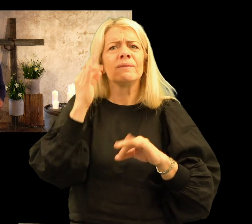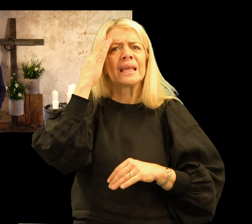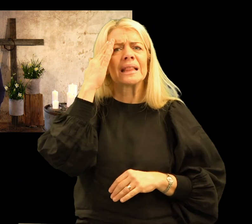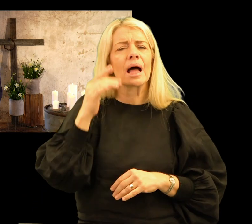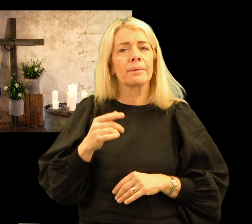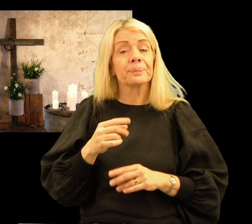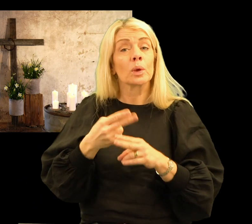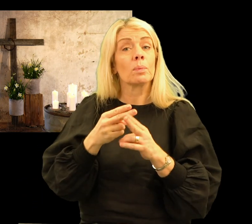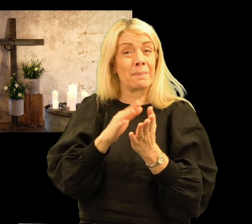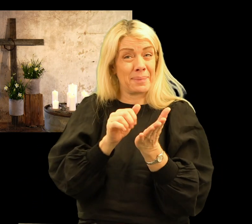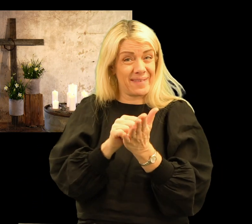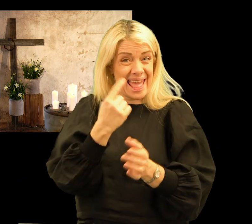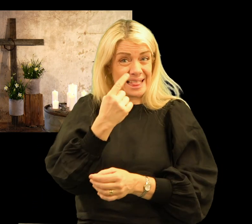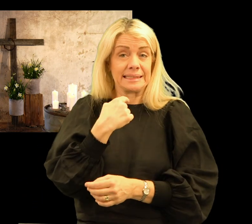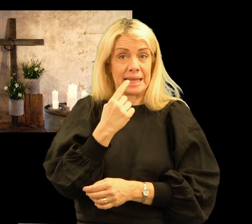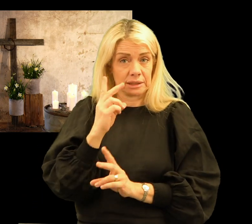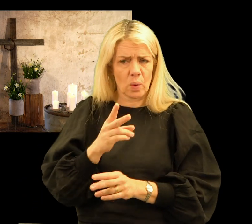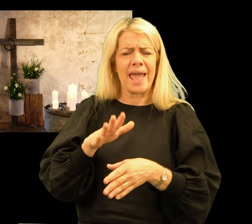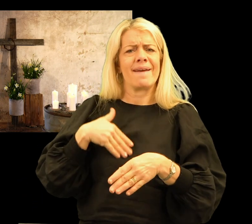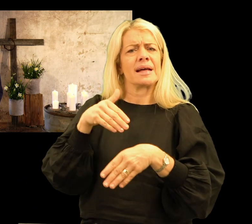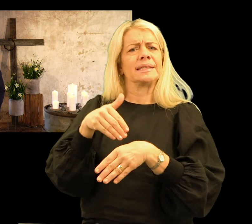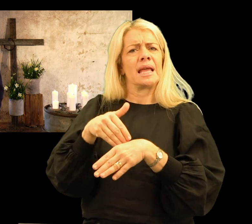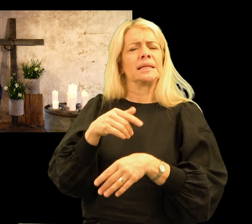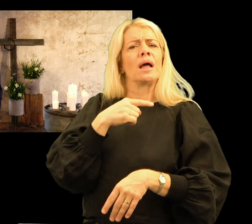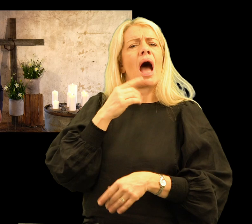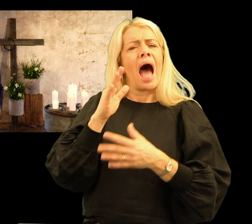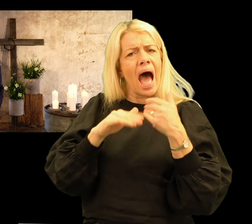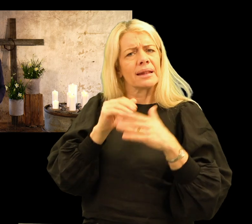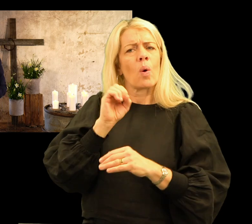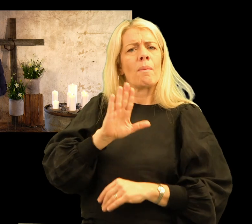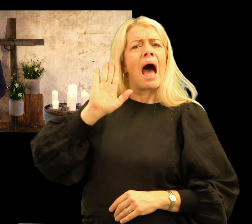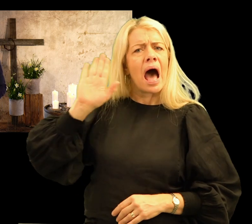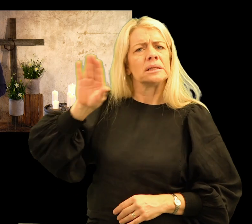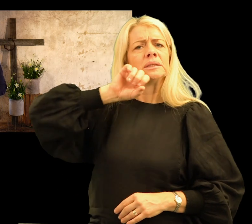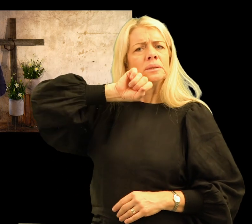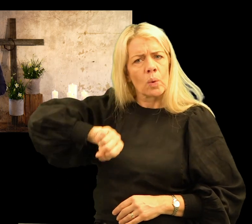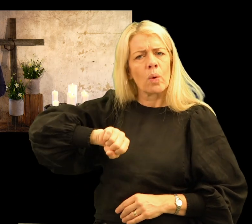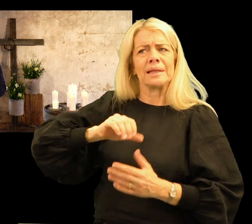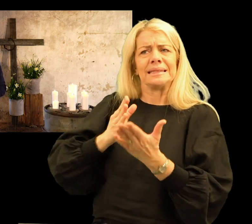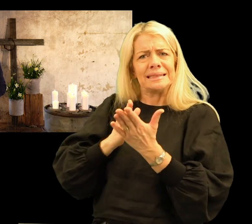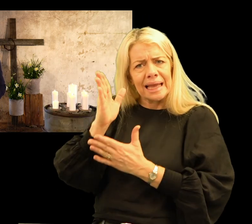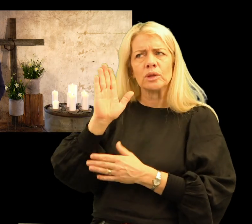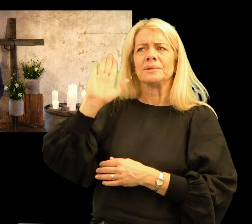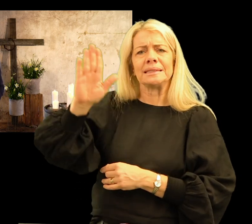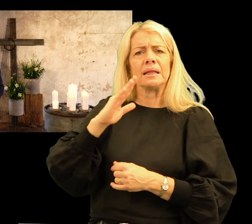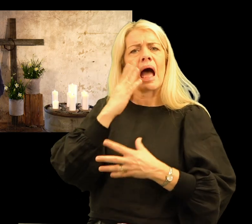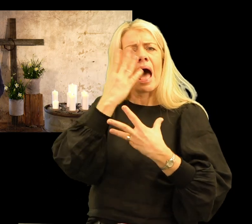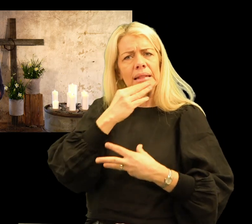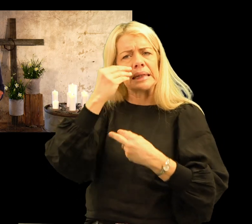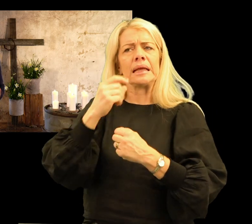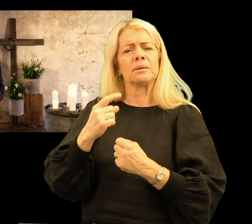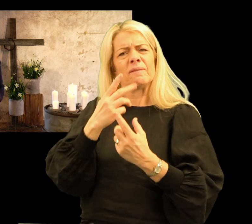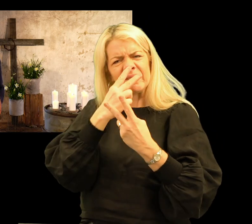I Romarbrevet 1 står det så här. Evangeliet handlar om hans son som genom helighetens ande med kraft